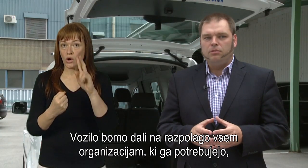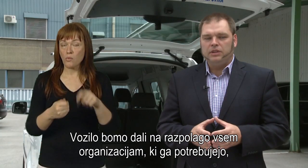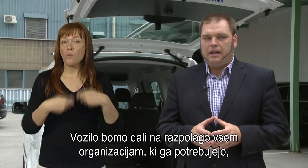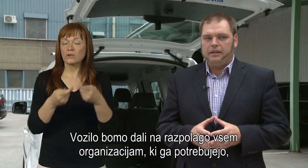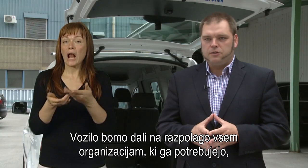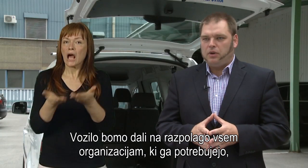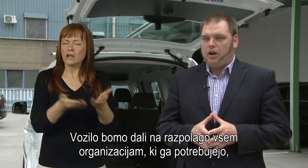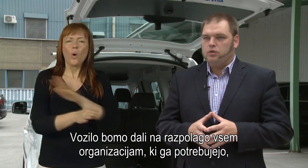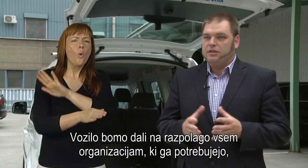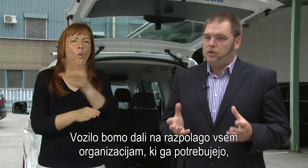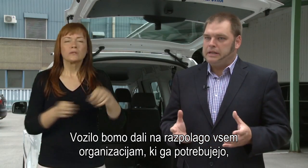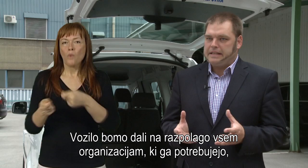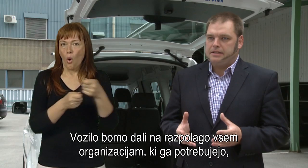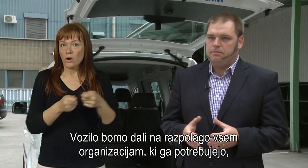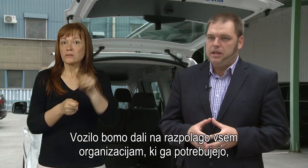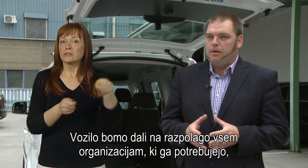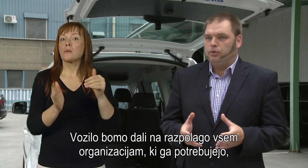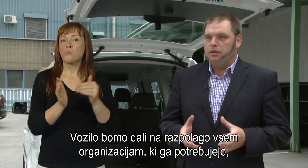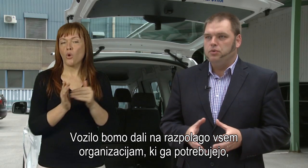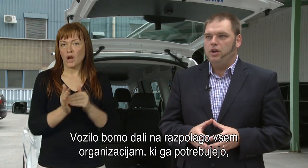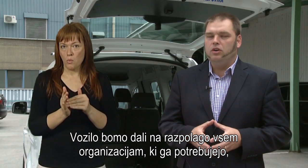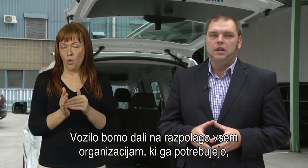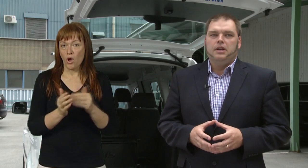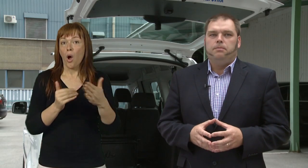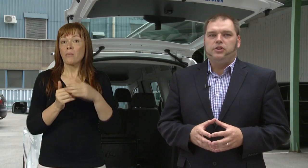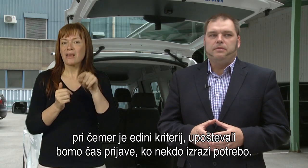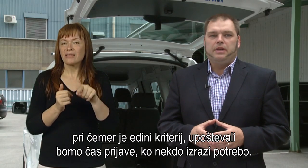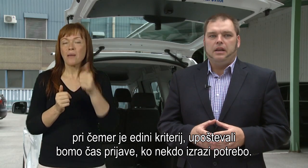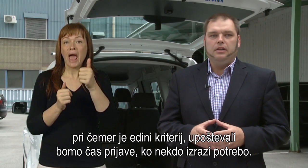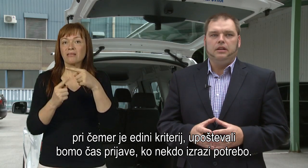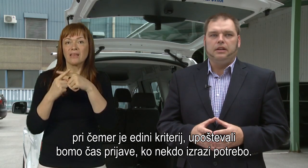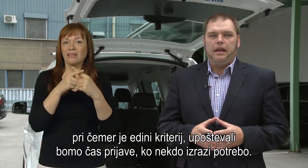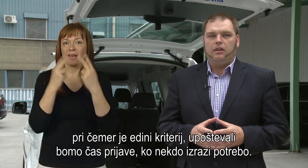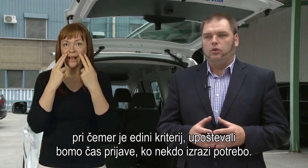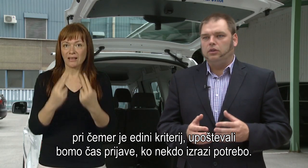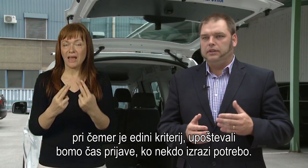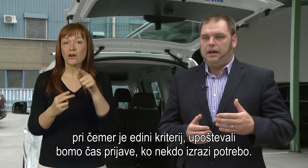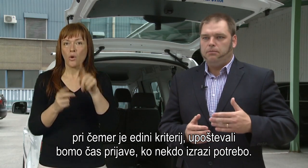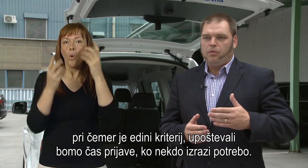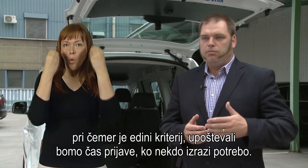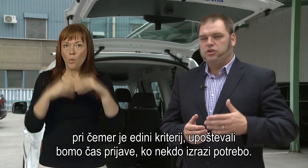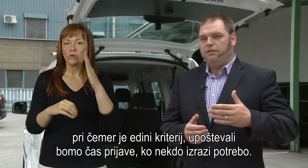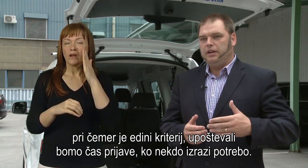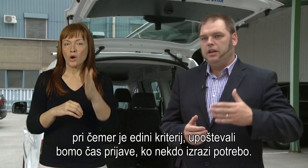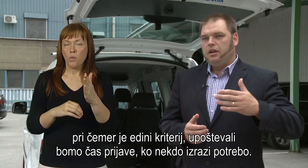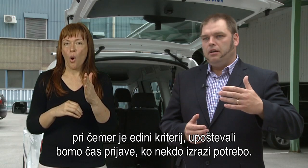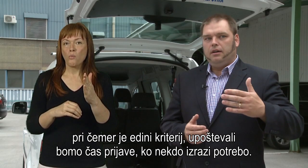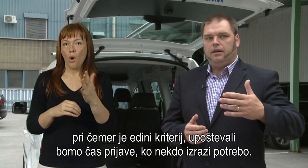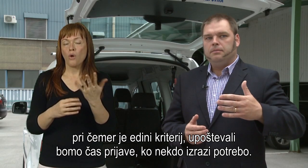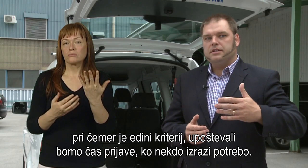Vozilo bomo dali na razpolago vsem organizacijam, ki ga potrebujejo, pri čemer je edini kriterij to, da bomo